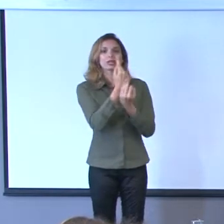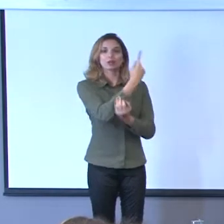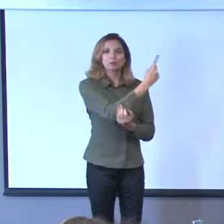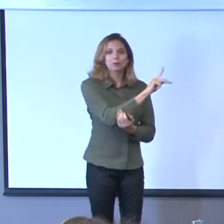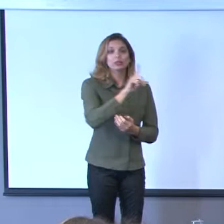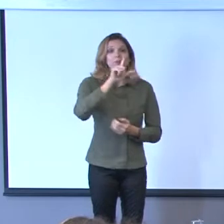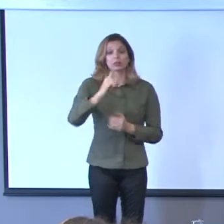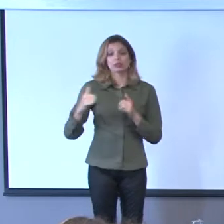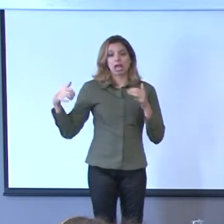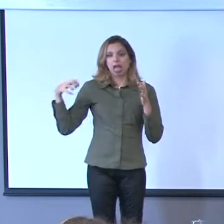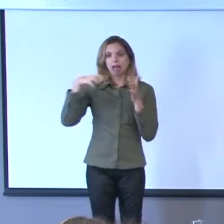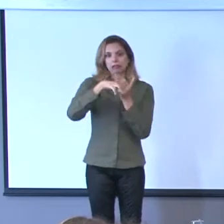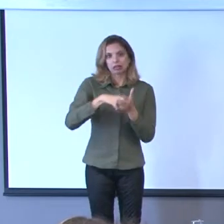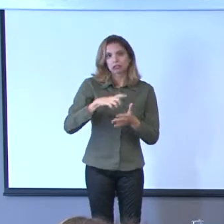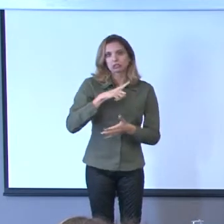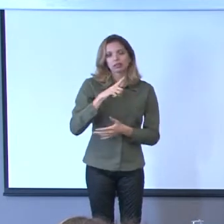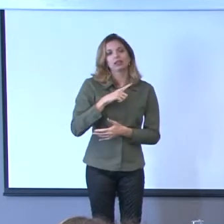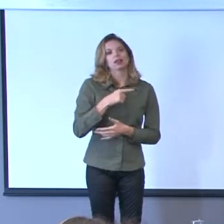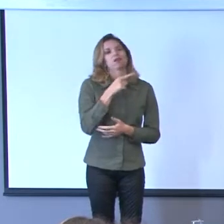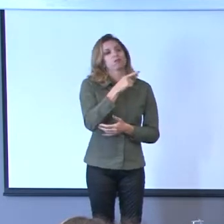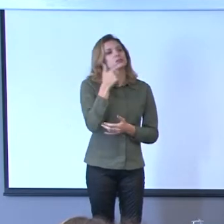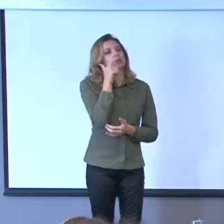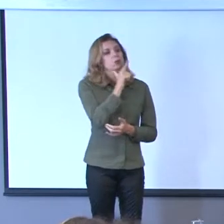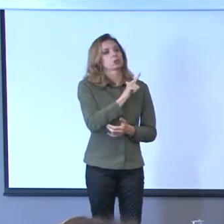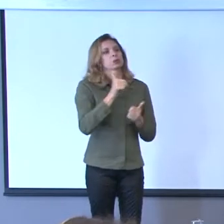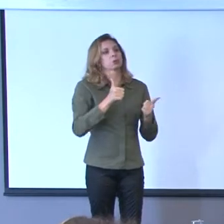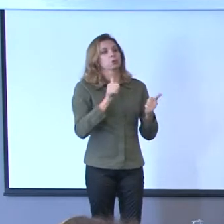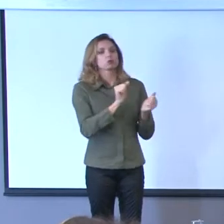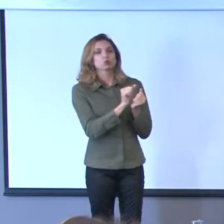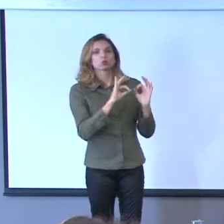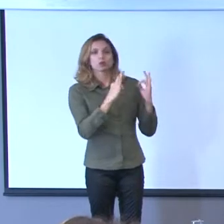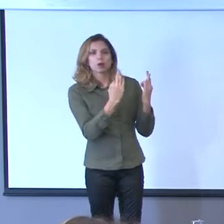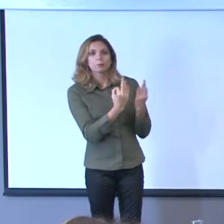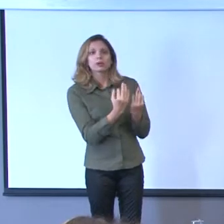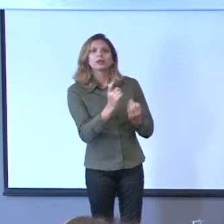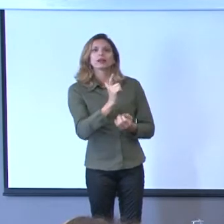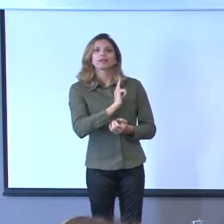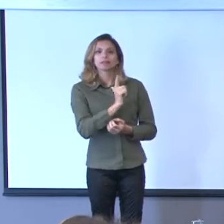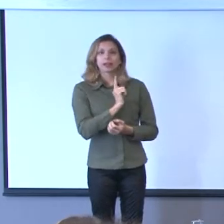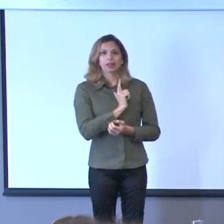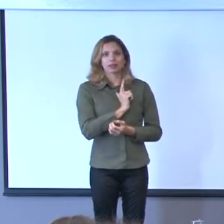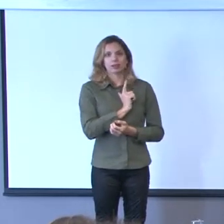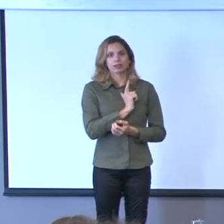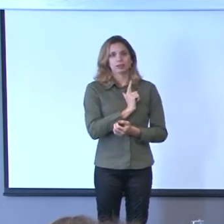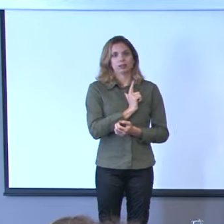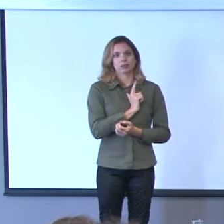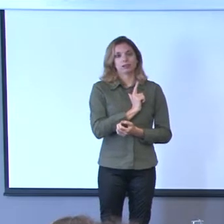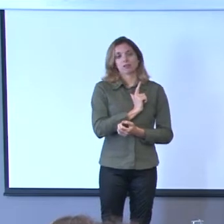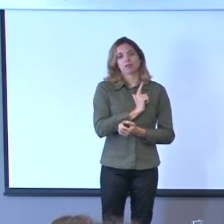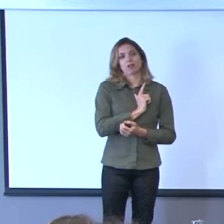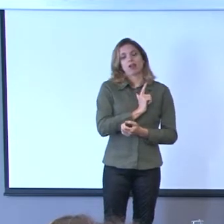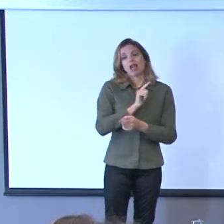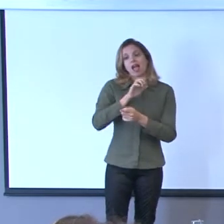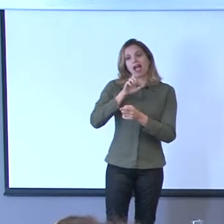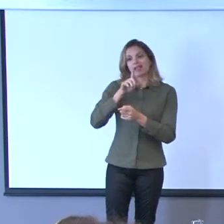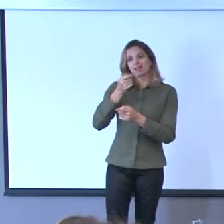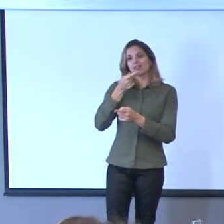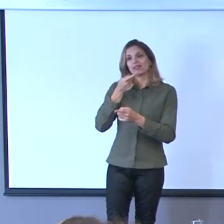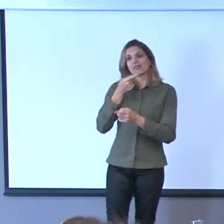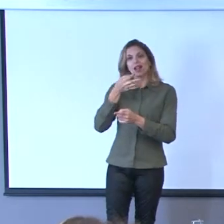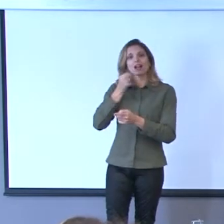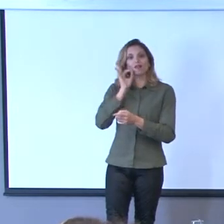seu acidente. E tem uma fala, quer dizer, a professora Eda fazia esses cafés,